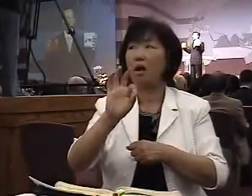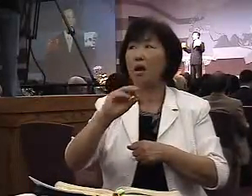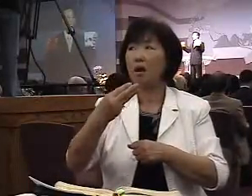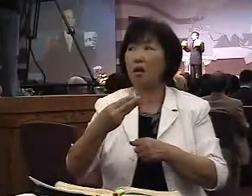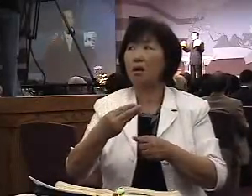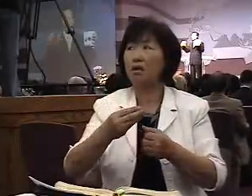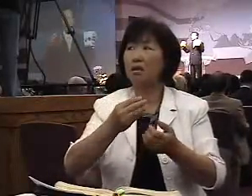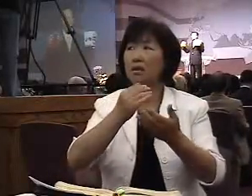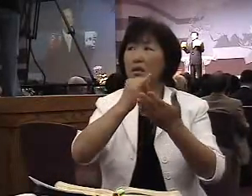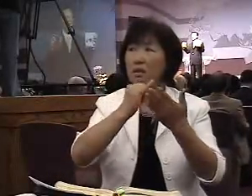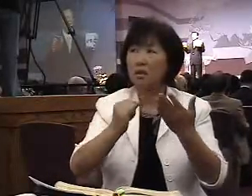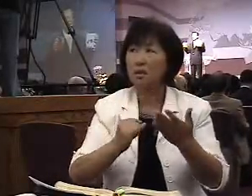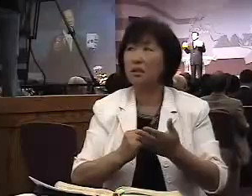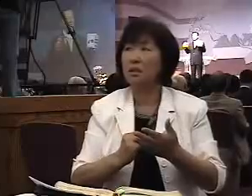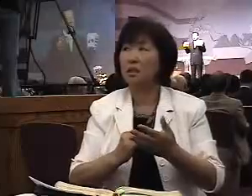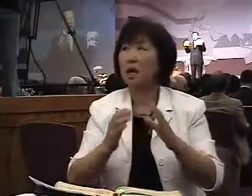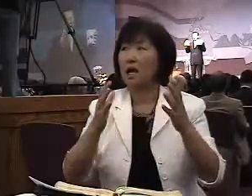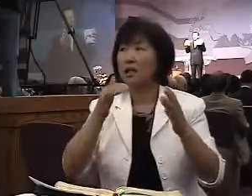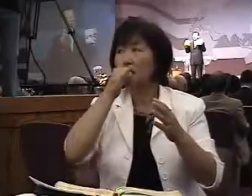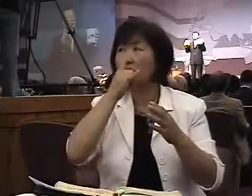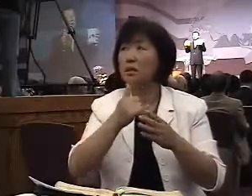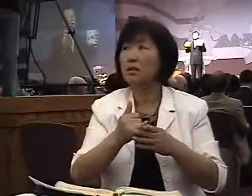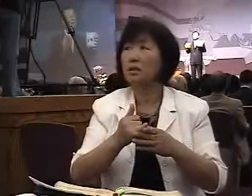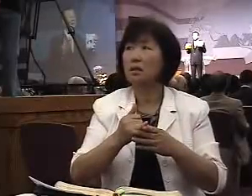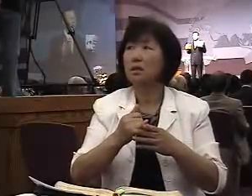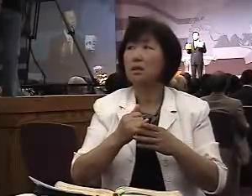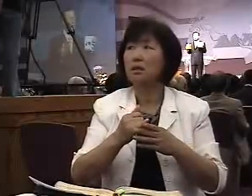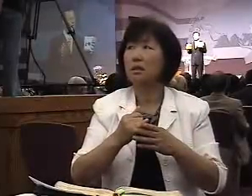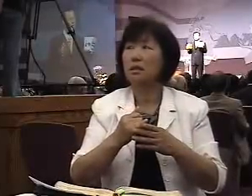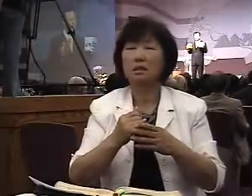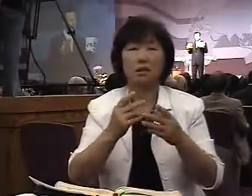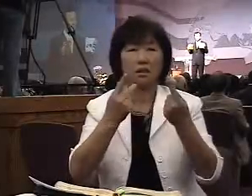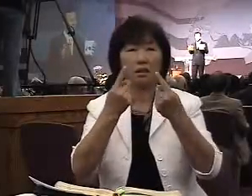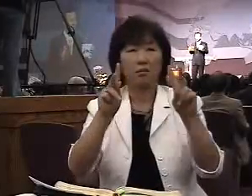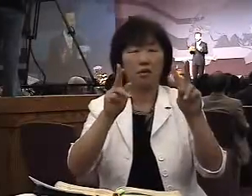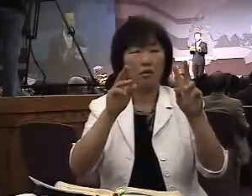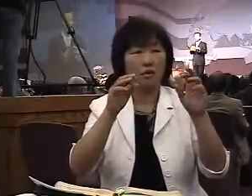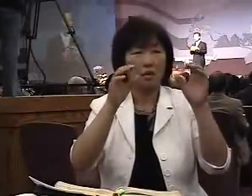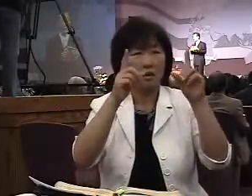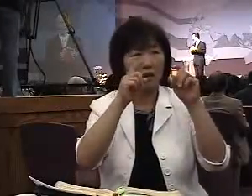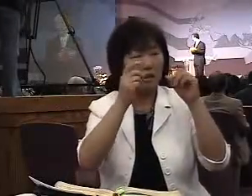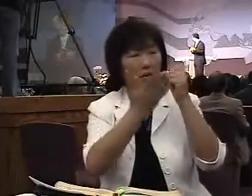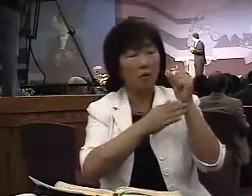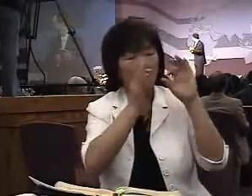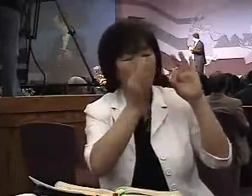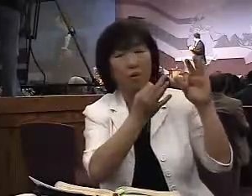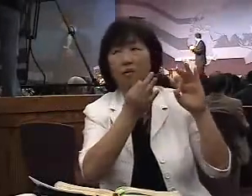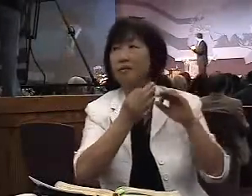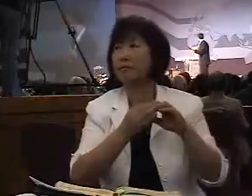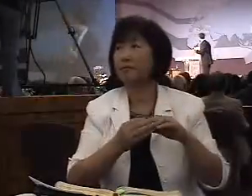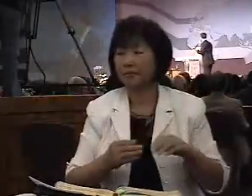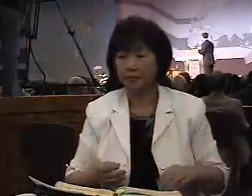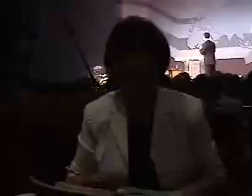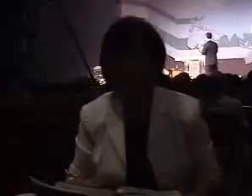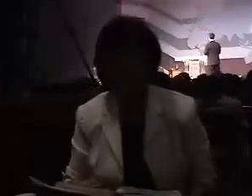먼저 나와서 한 example로 그린 아이들이 있는데 영상으로 잠시 한번 찍어봤습니다. 한번 보시도록 하겠습니다.